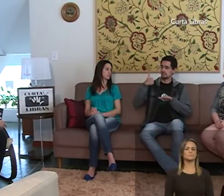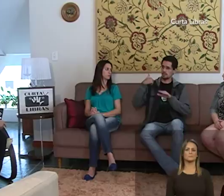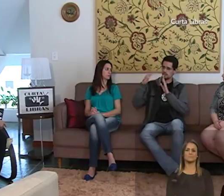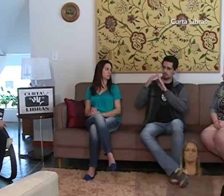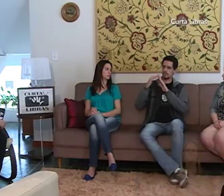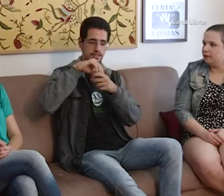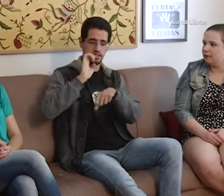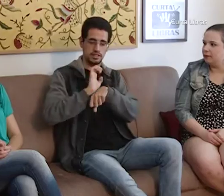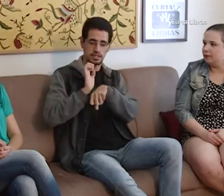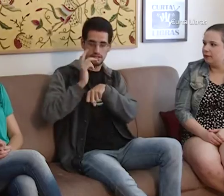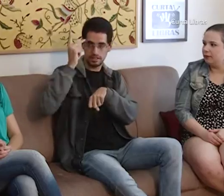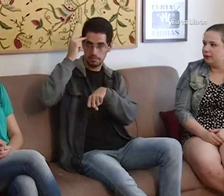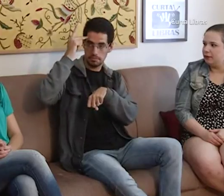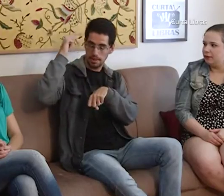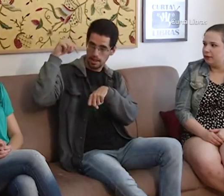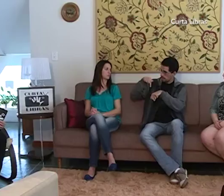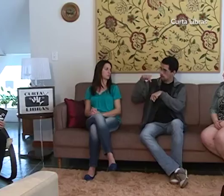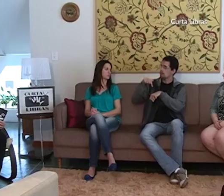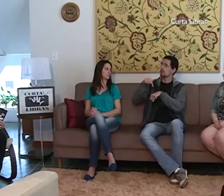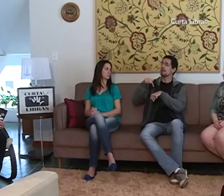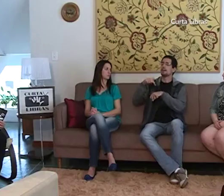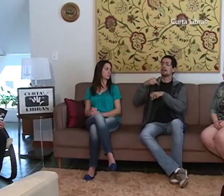Bom, na verdade eu morava no estado de São Paulo.